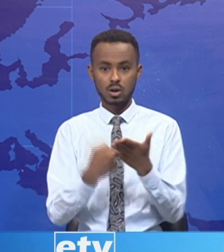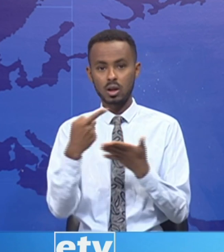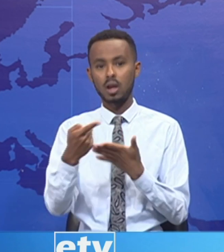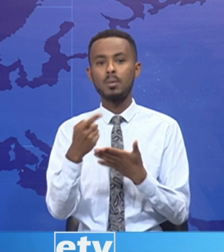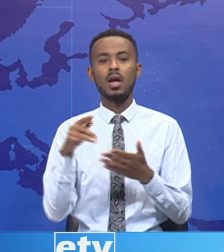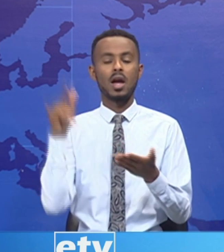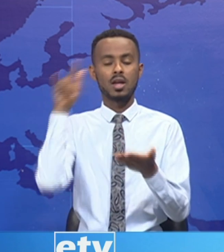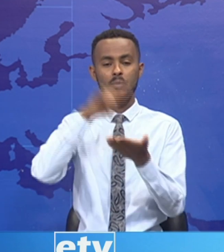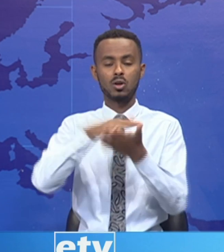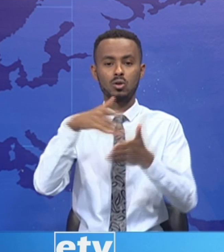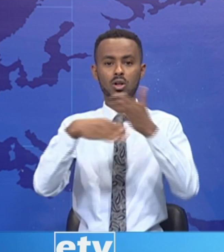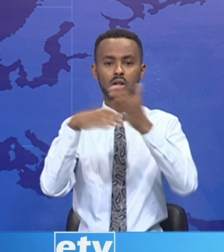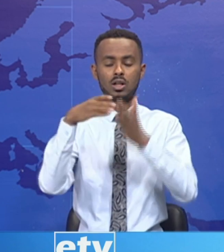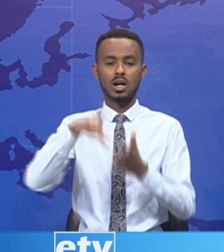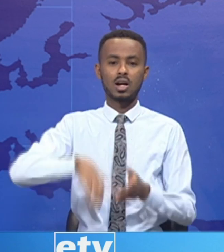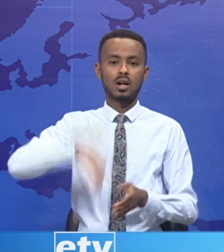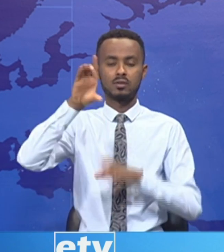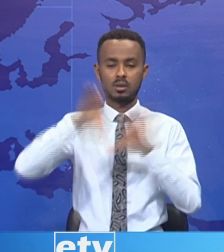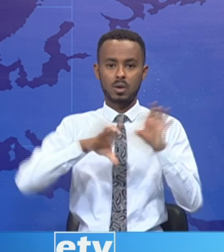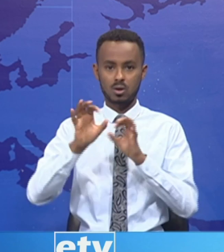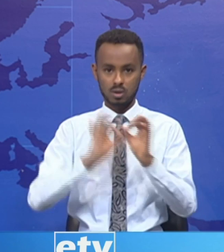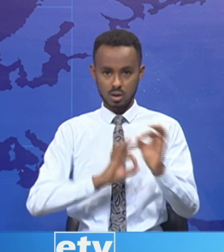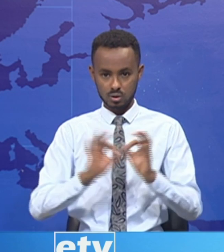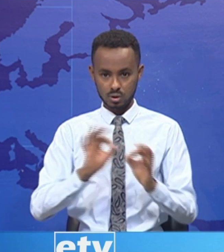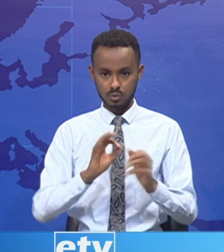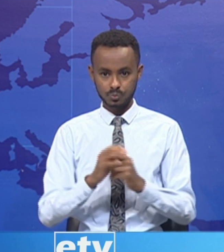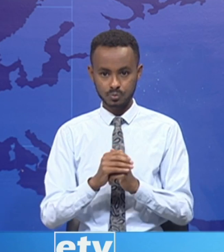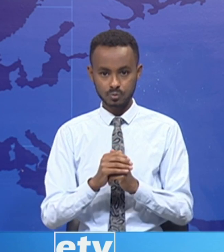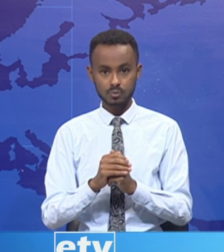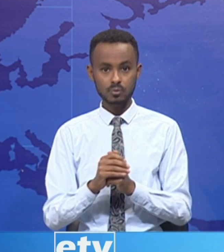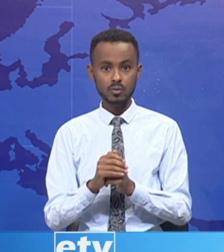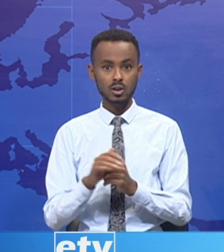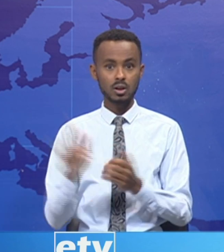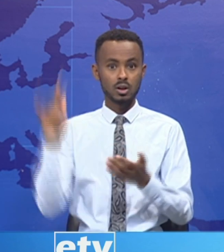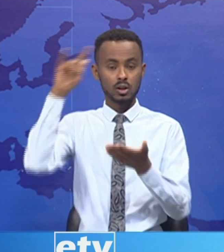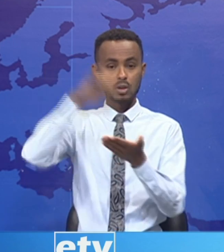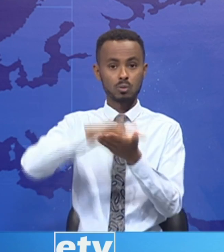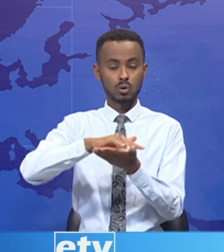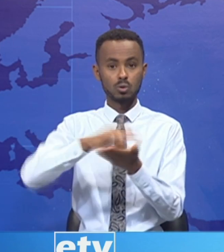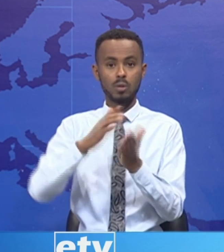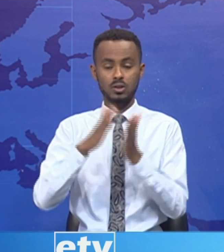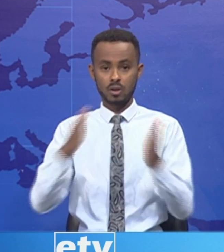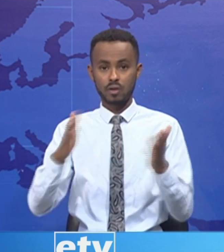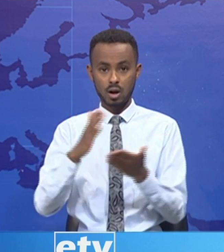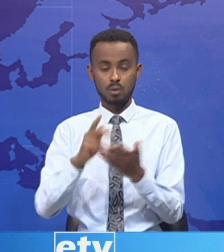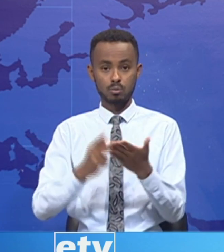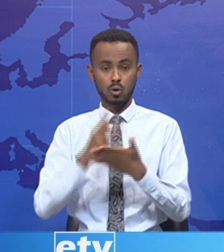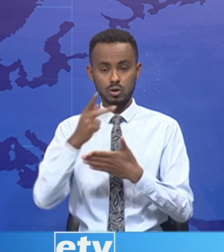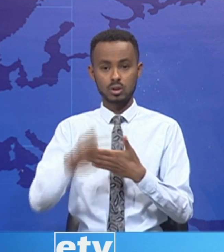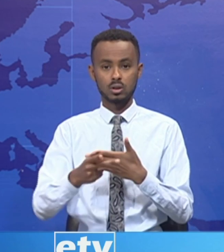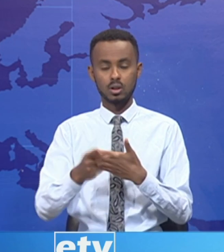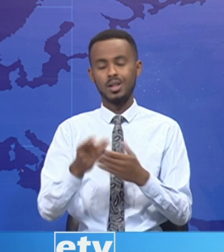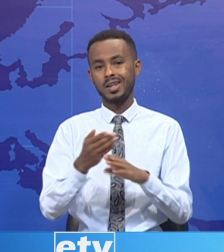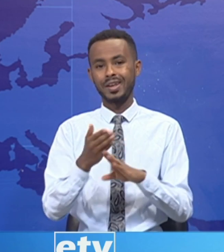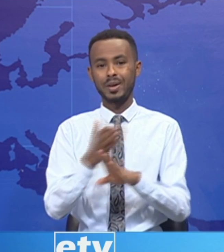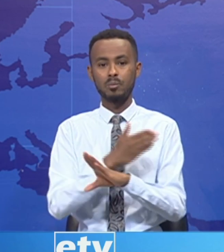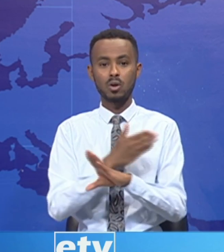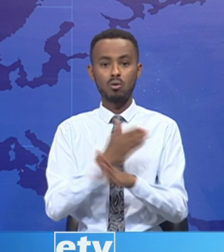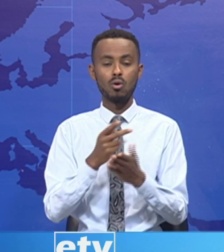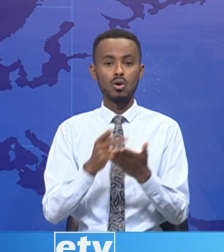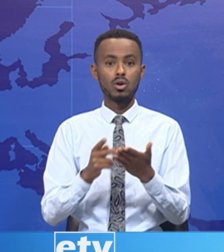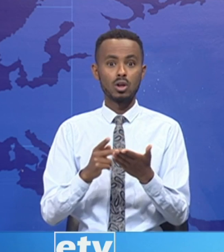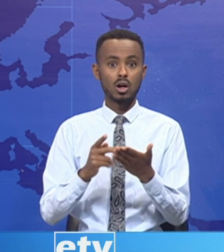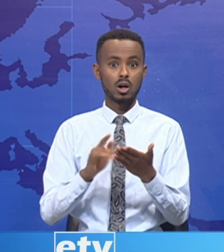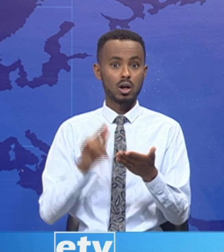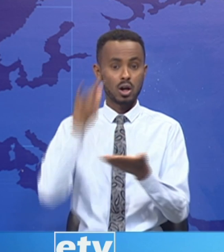የአየር መንገዱን ደረጃ ከፍ እንደሚያደርገው ተገልጿል። የኤርፖርቱ ማስፋፊያ ፕሮጀክት የነበረው የኤርፖርት